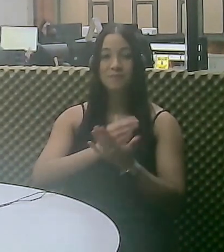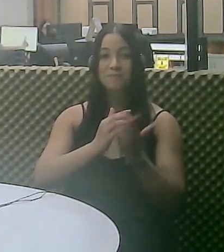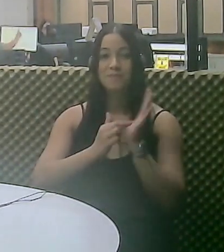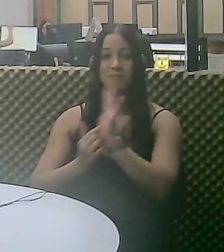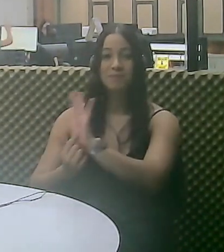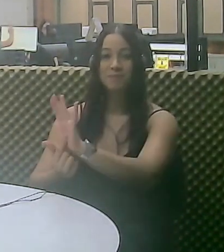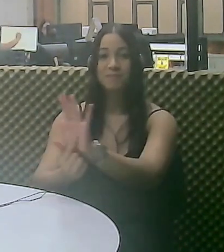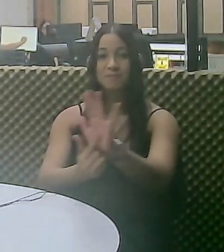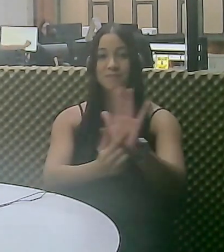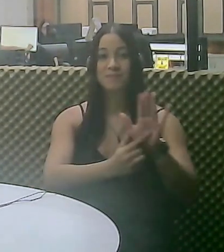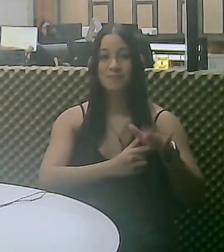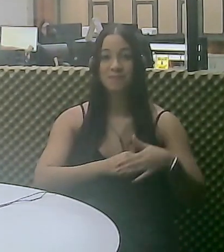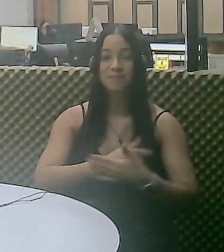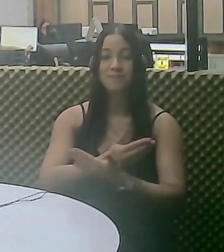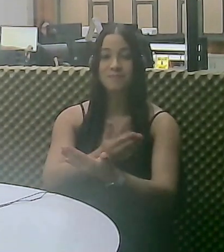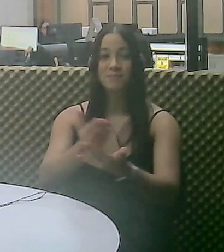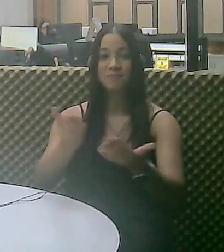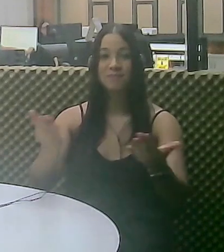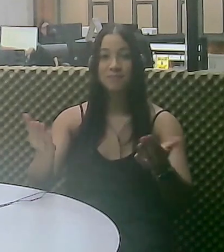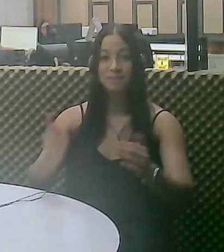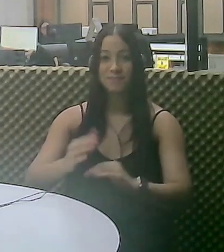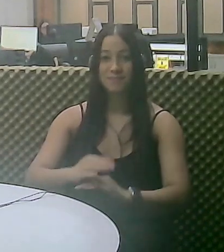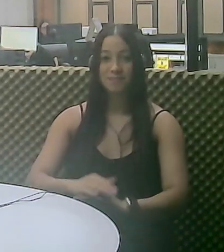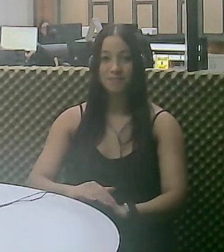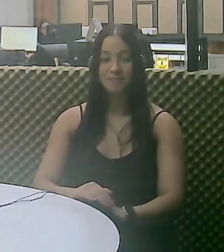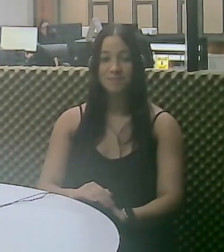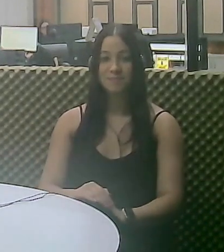Uberlândia no ar pra você.